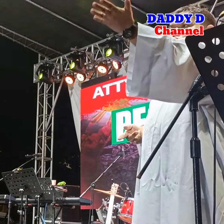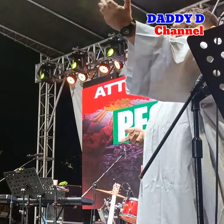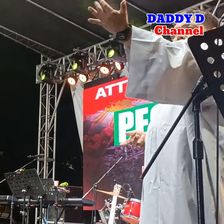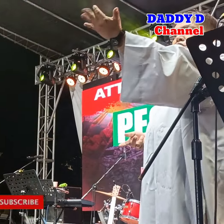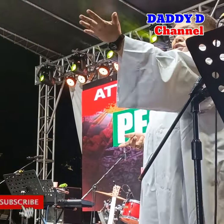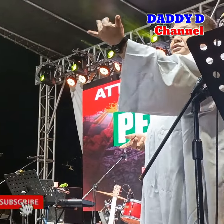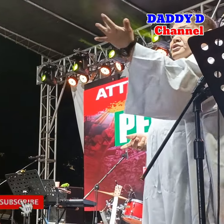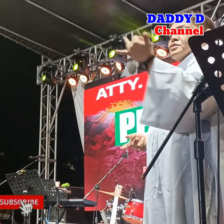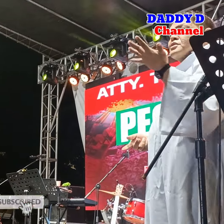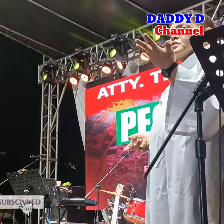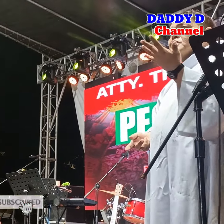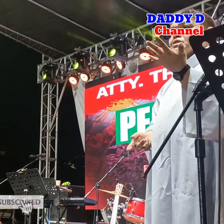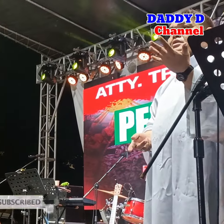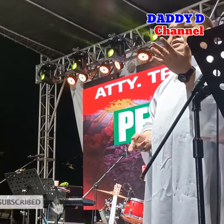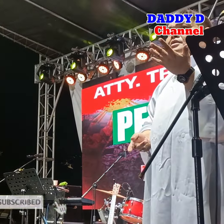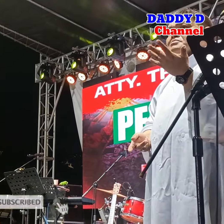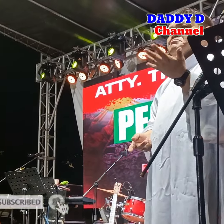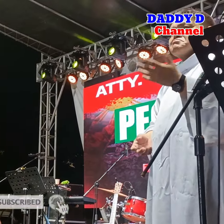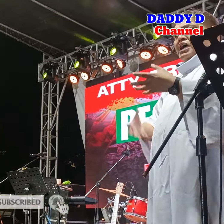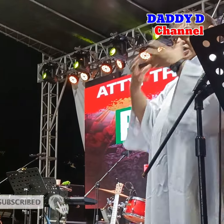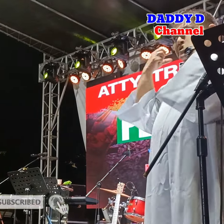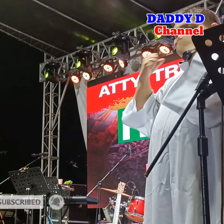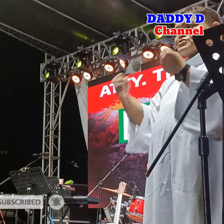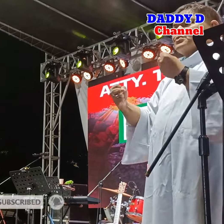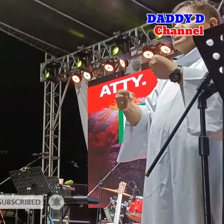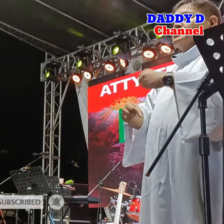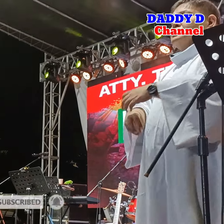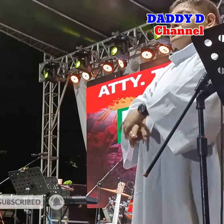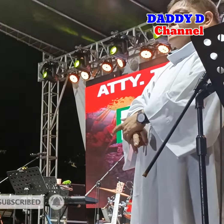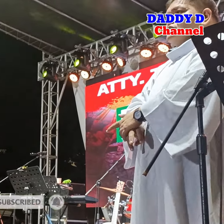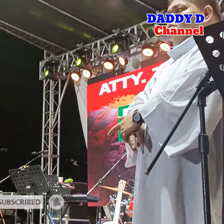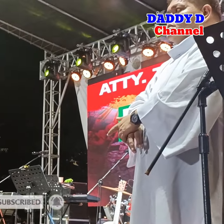sa'yo ay maisog.